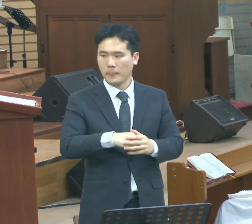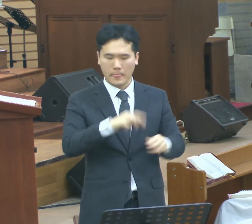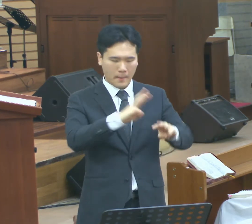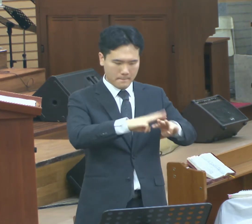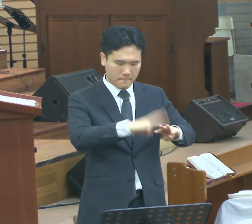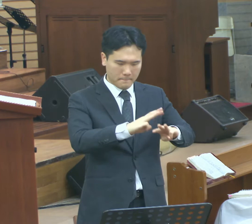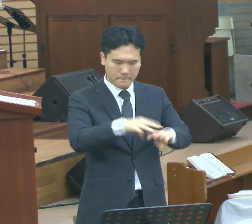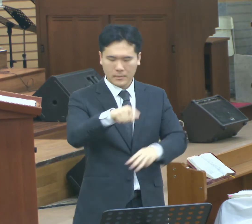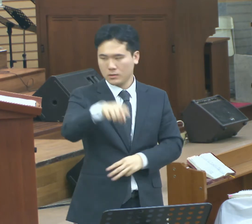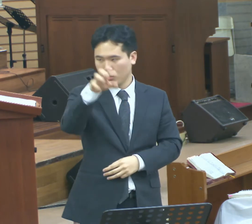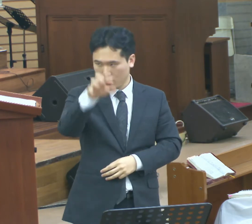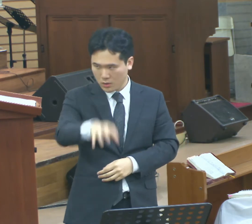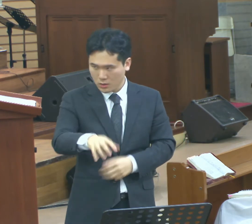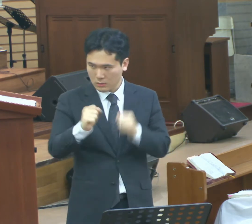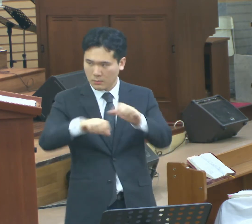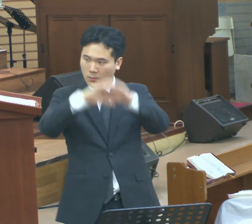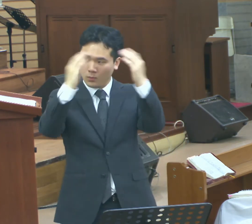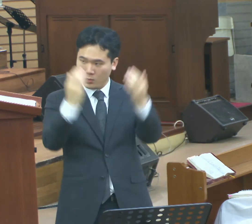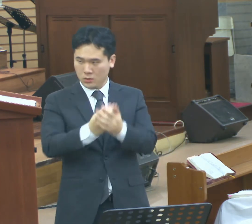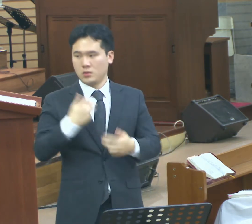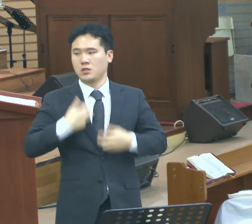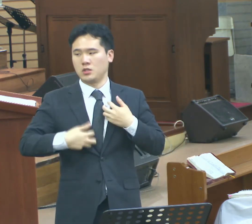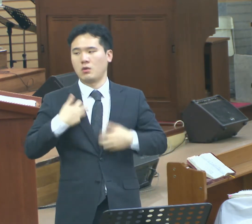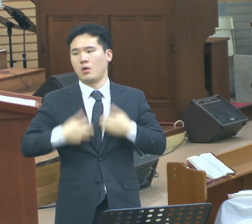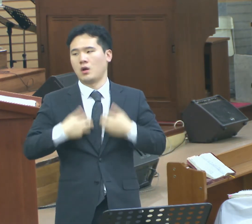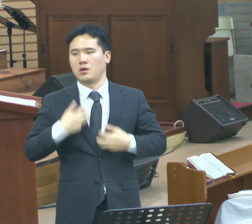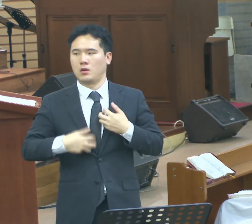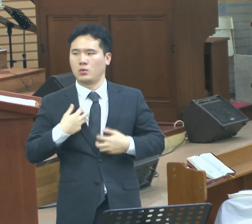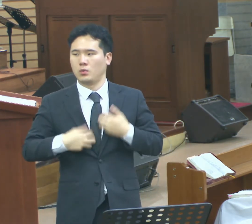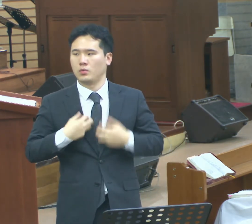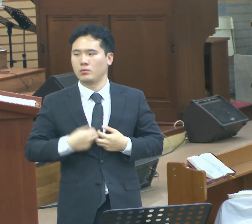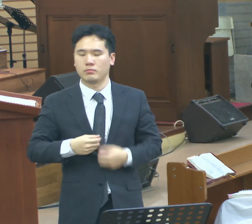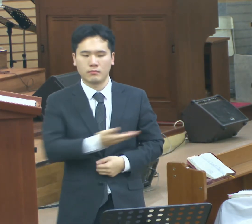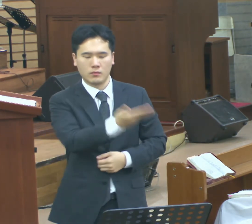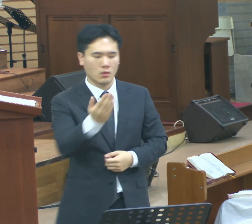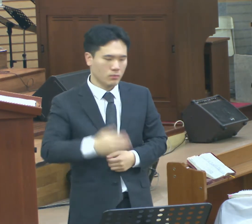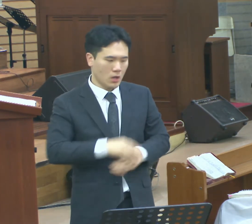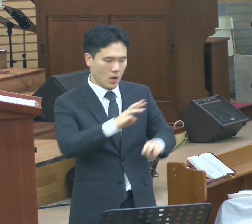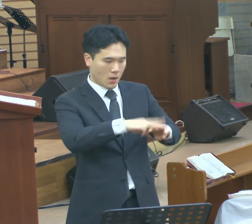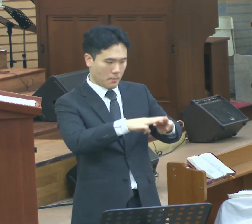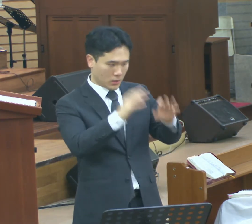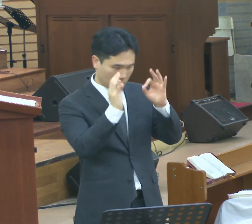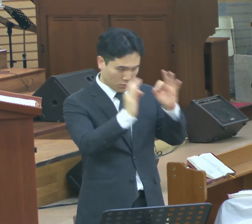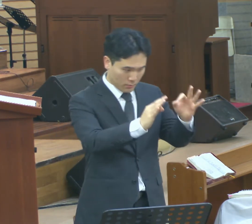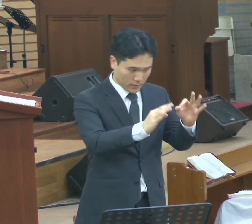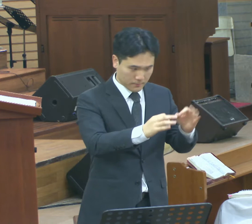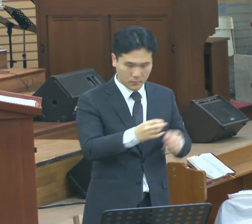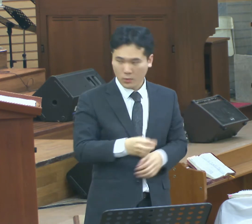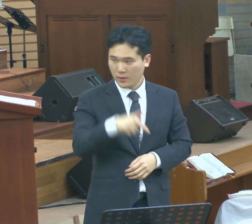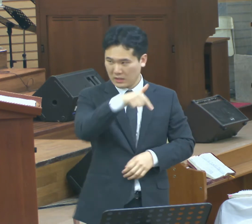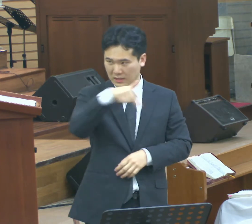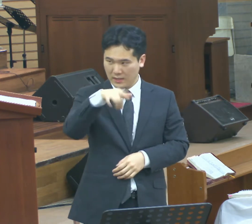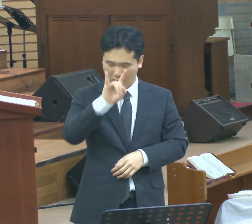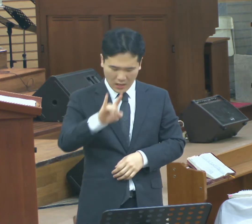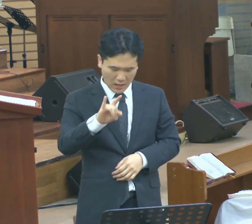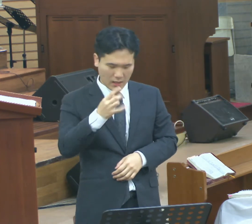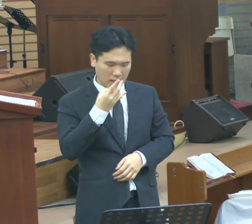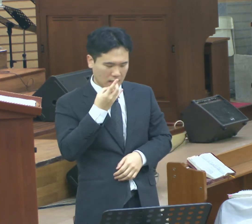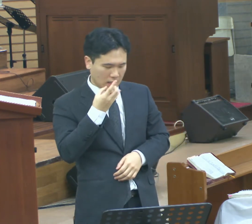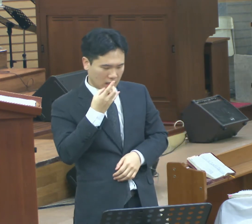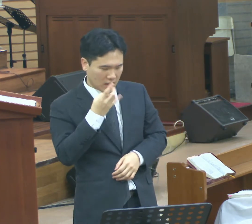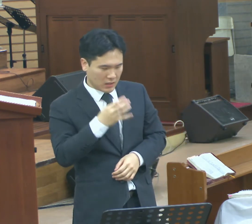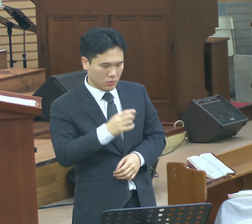밭과 거기에 있는 모든 것이 즐거워하고 여러분 밭에 보면 뭐 깨도 크고 뭐